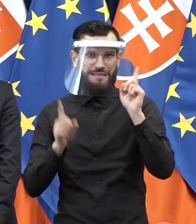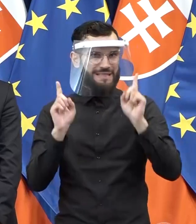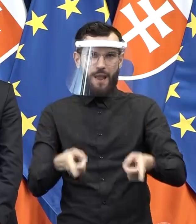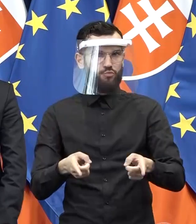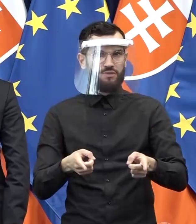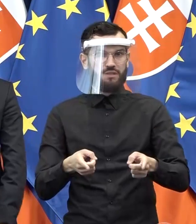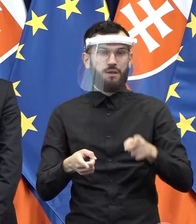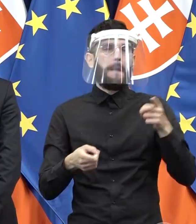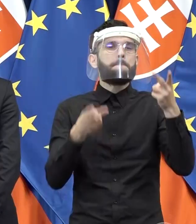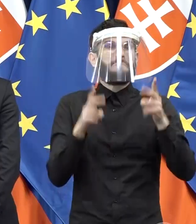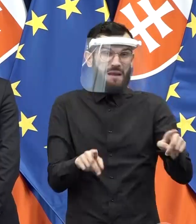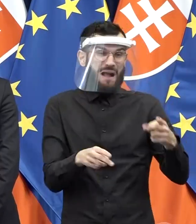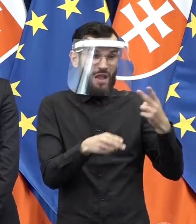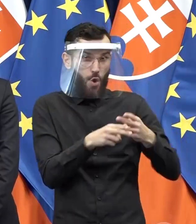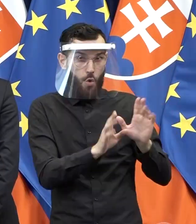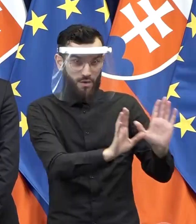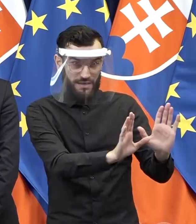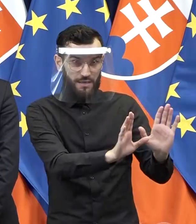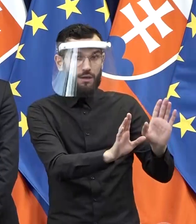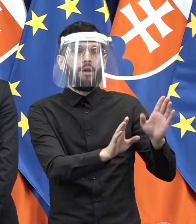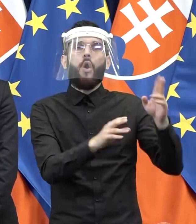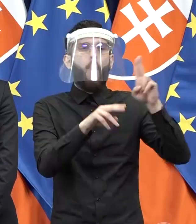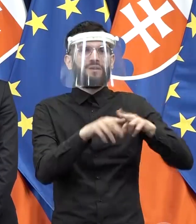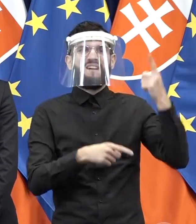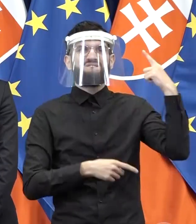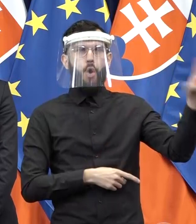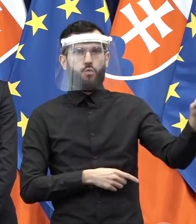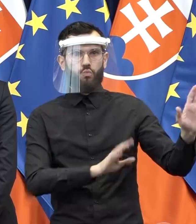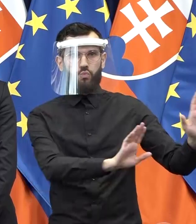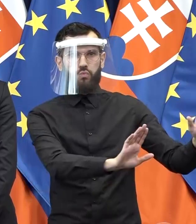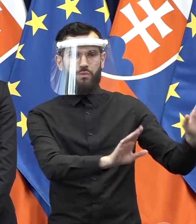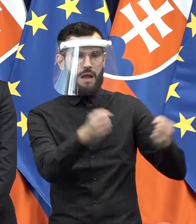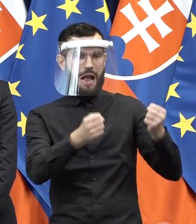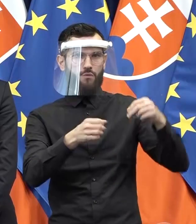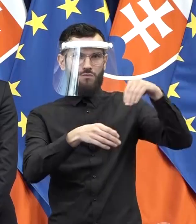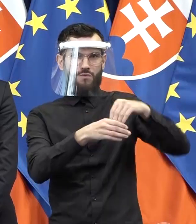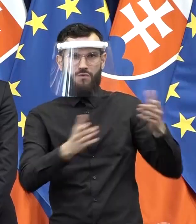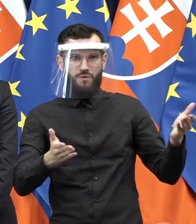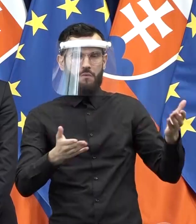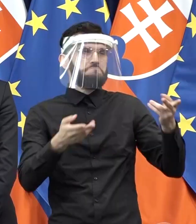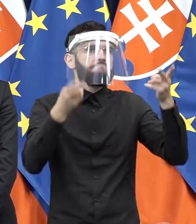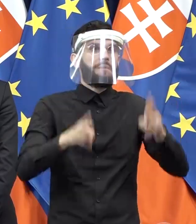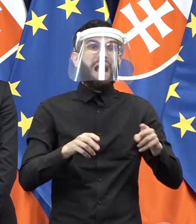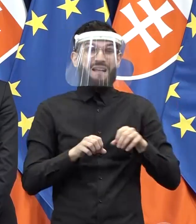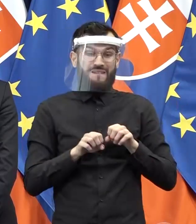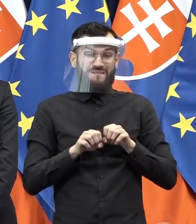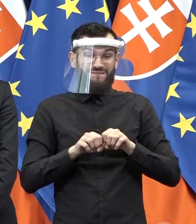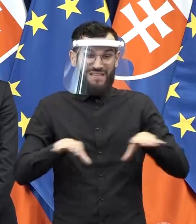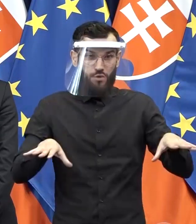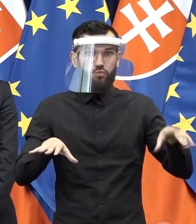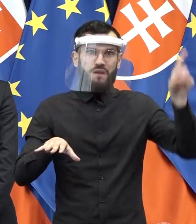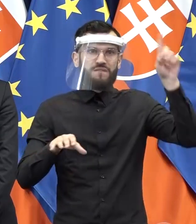potenciálny nositeľ nákazy vonku na otvorenom priestranstve, kde aj prípadný vírus sa vie